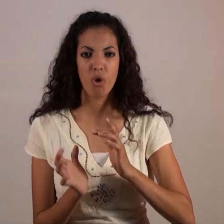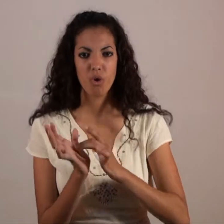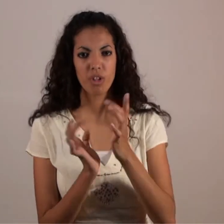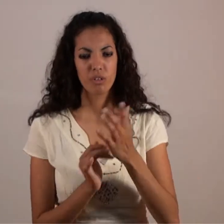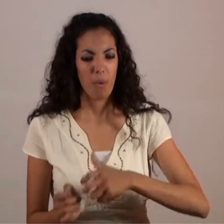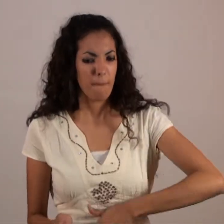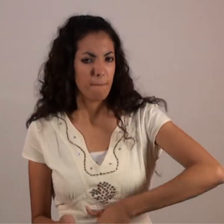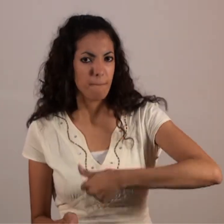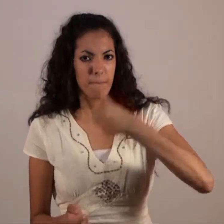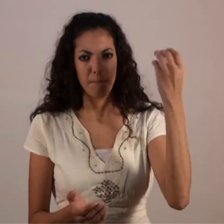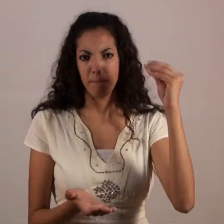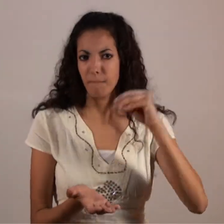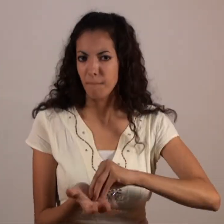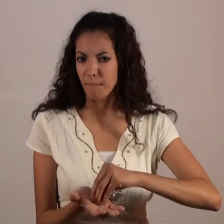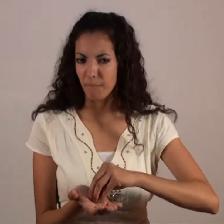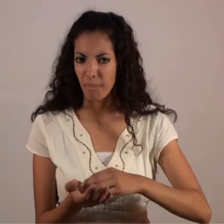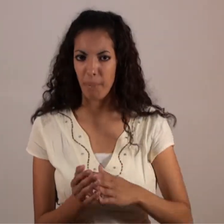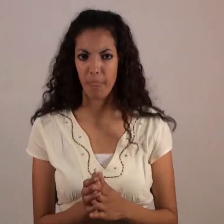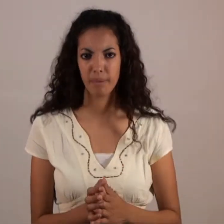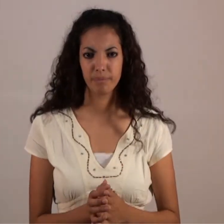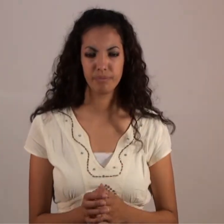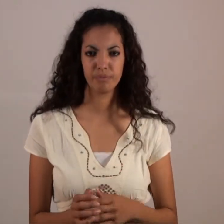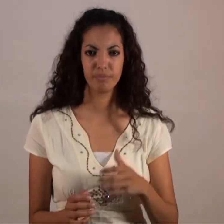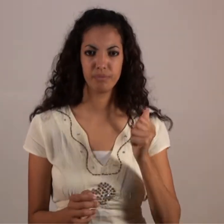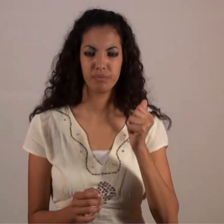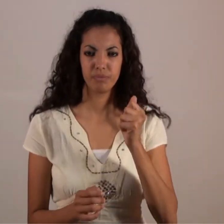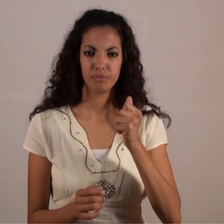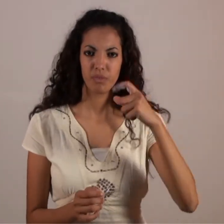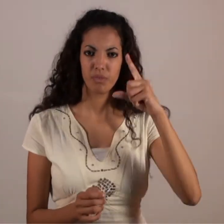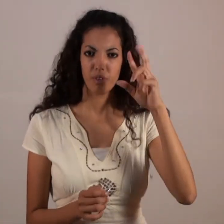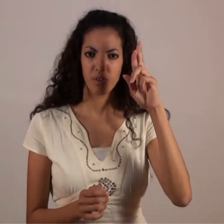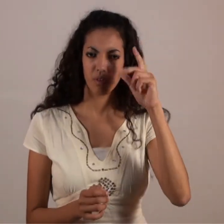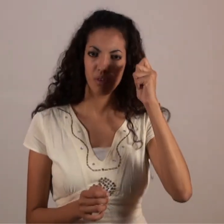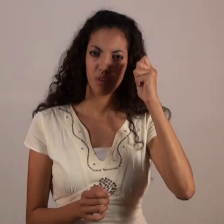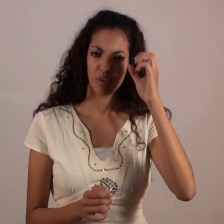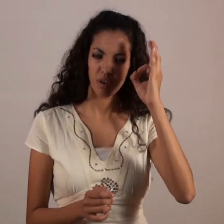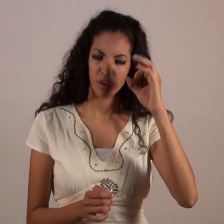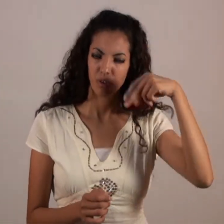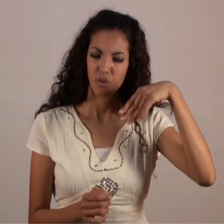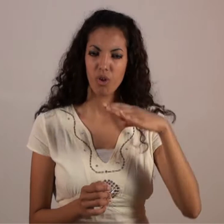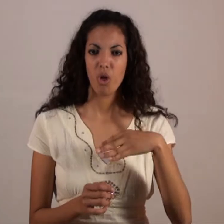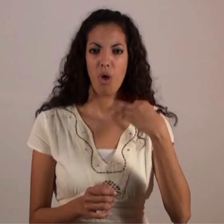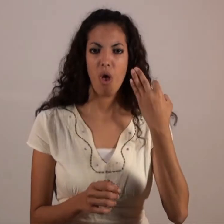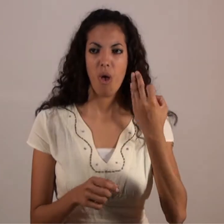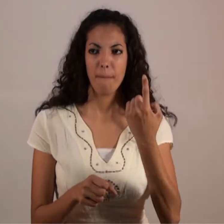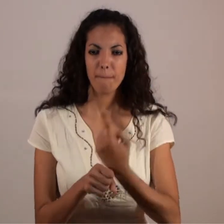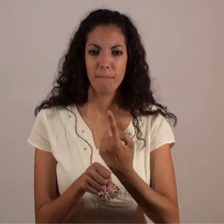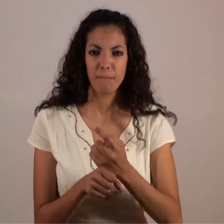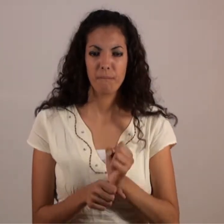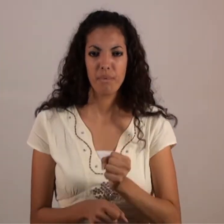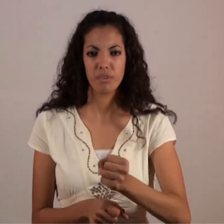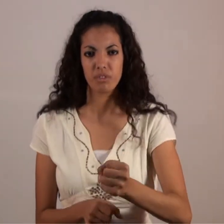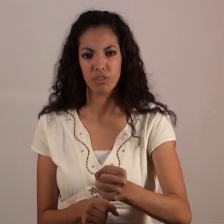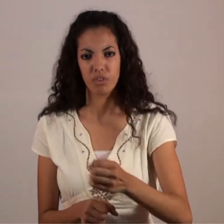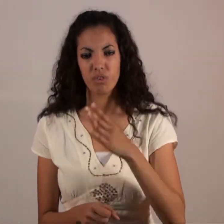sumo sacerdote en Israel. Hebreos 5, 1 al 4, describe un cargo sumo sacerdotal